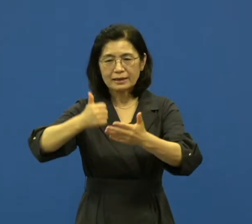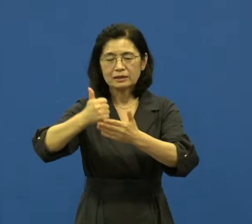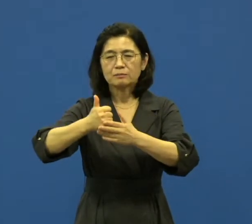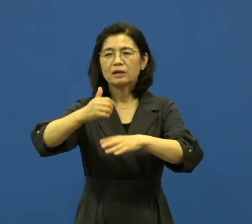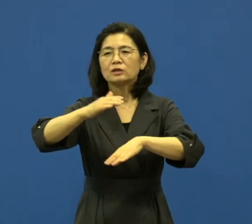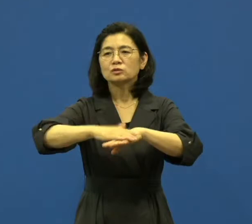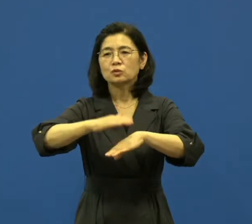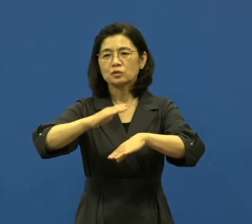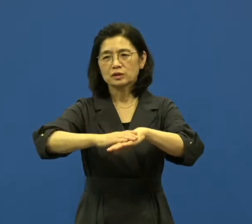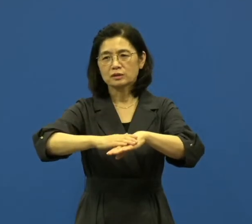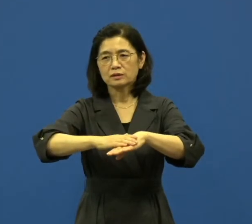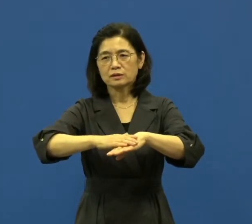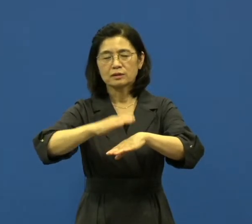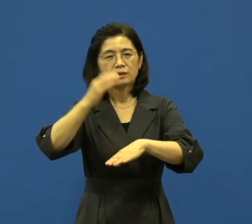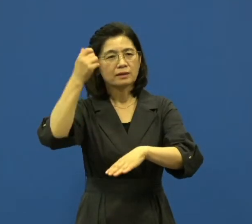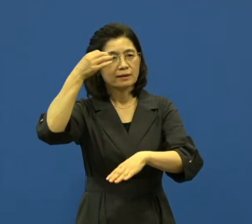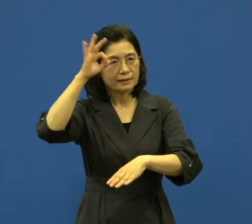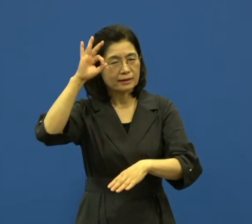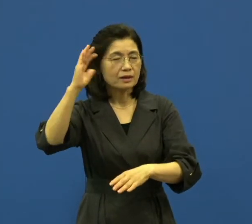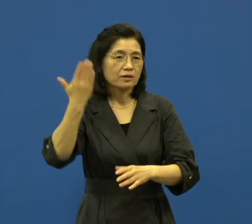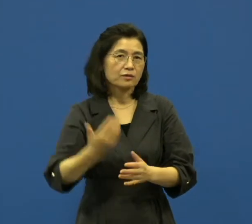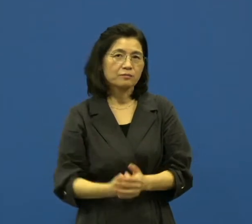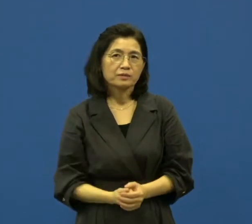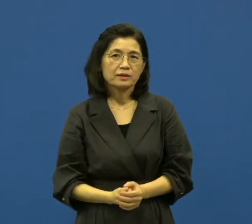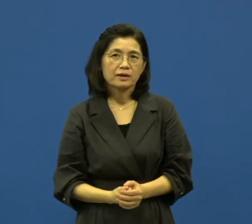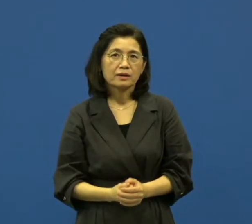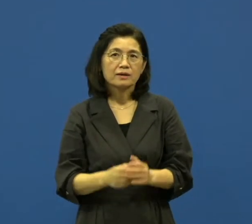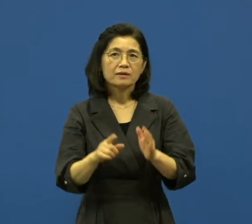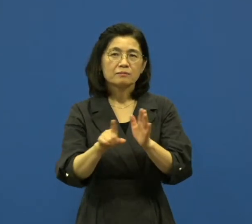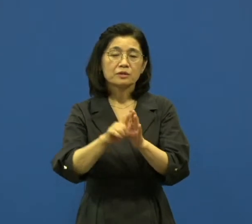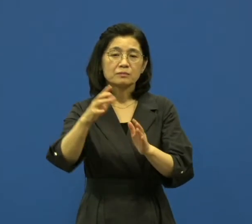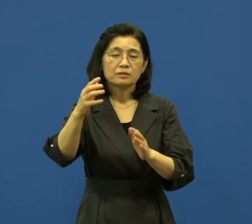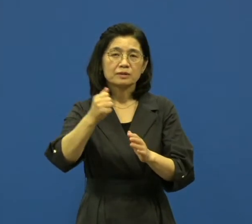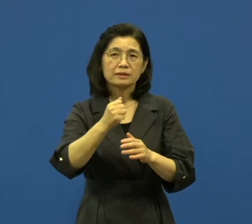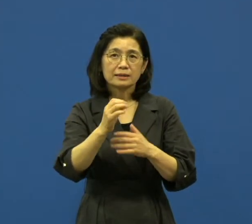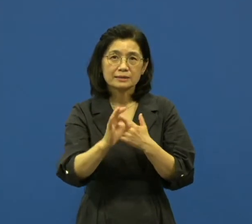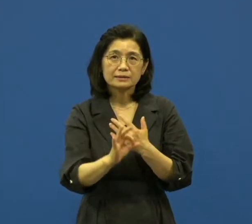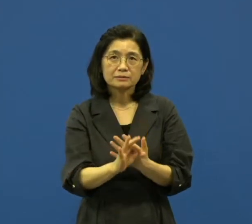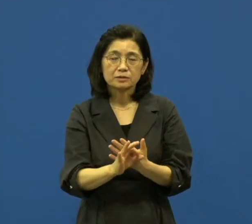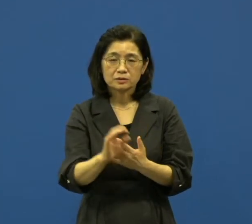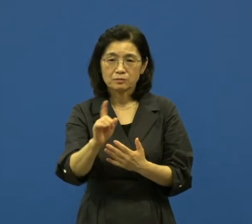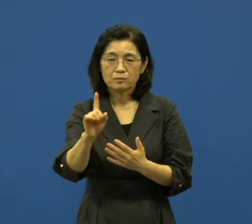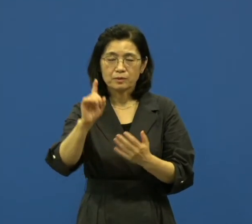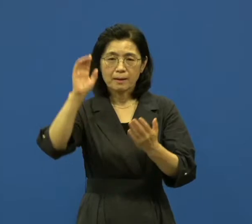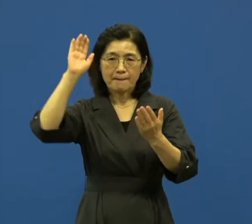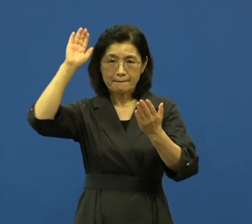여러분, 믿음의 눈을 뜨면 미래를 바라보게 됩니다. 하나님, 우리의 궁극적인 목표는 미래예요.